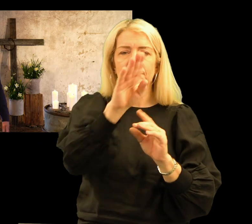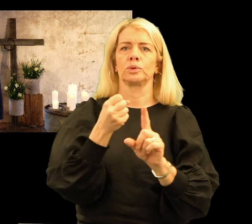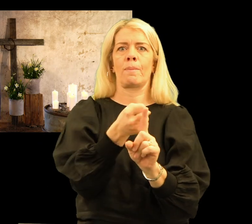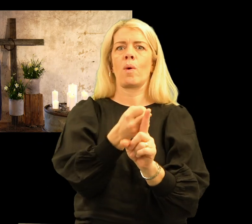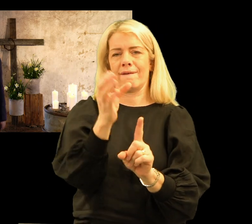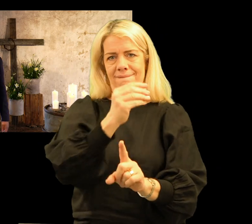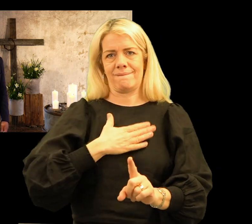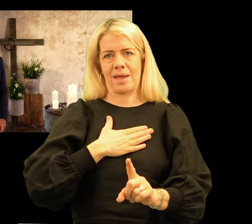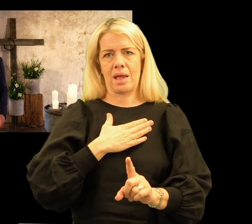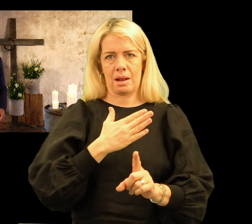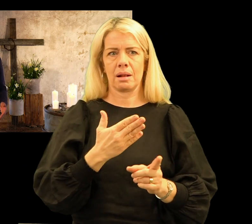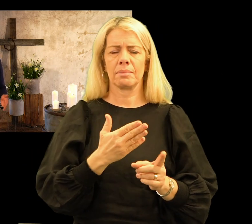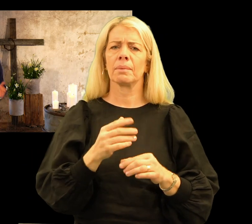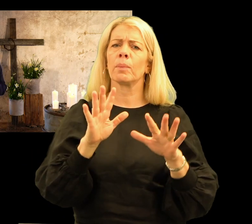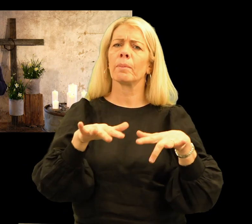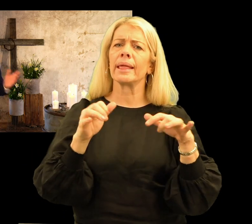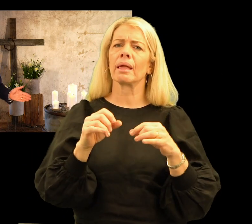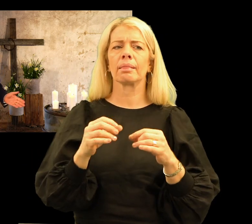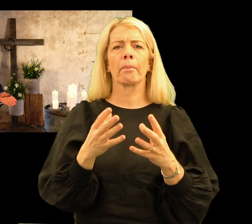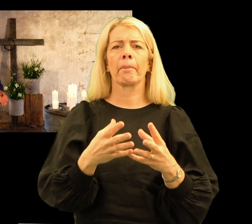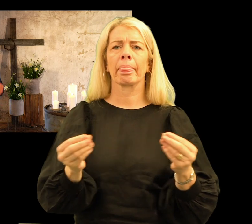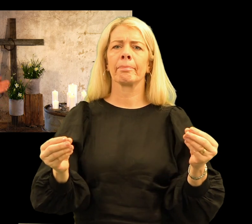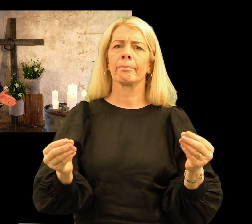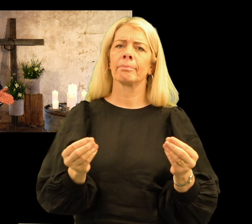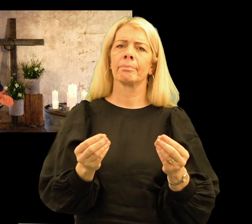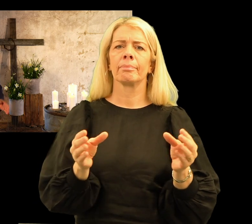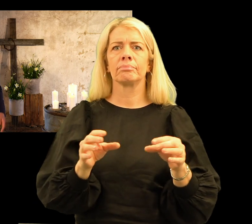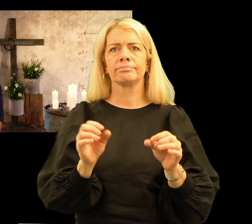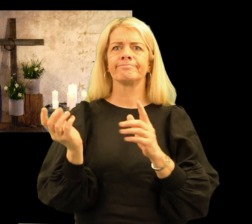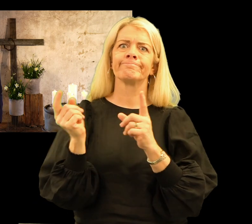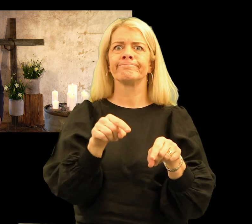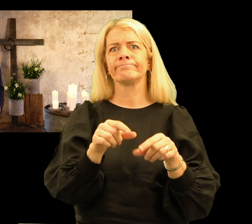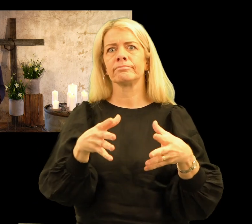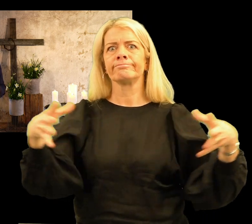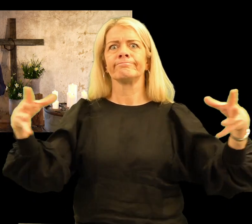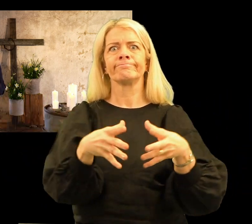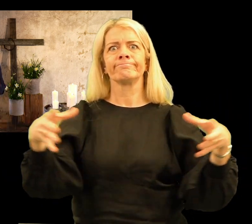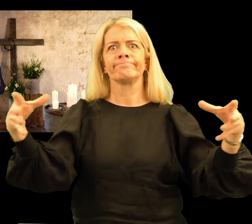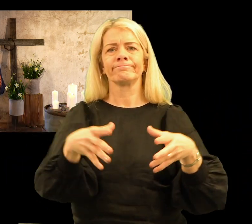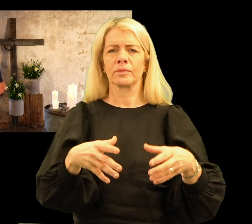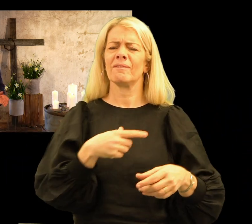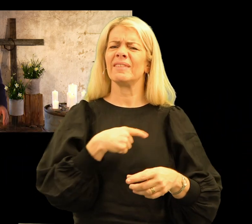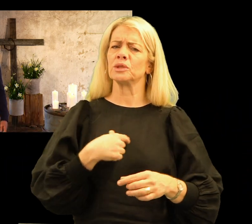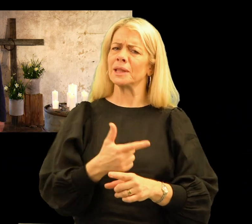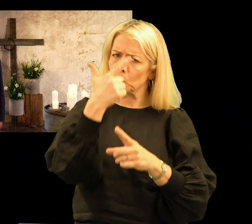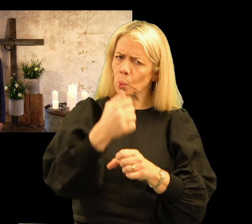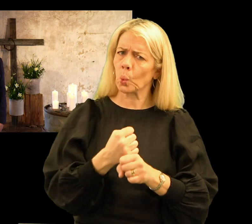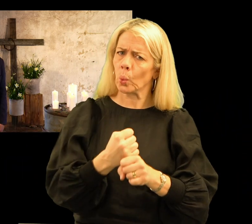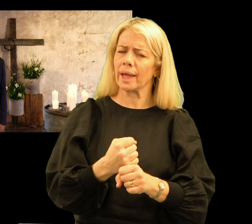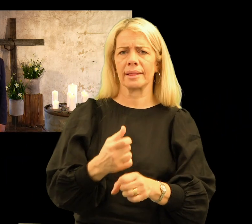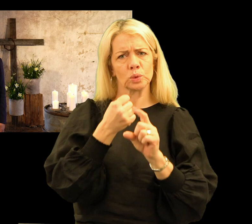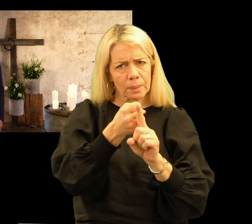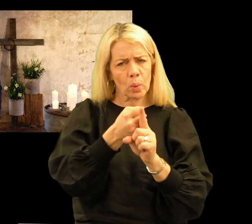Medgångssupportrar, det är ingen vacker grej. Publiken, den kommer och går, men troheten, den består. Så tänker vi som är